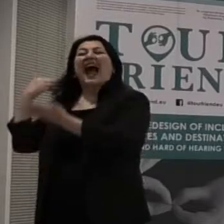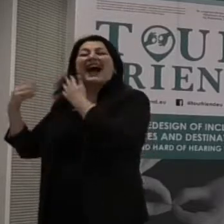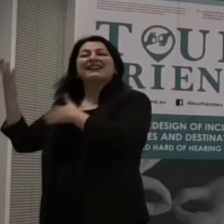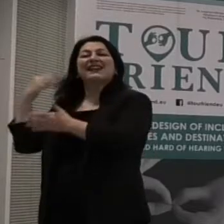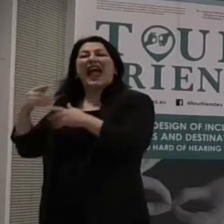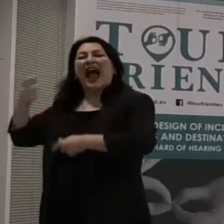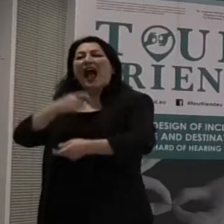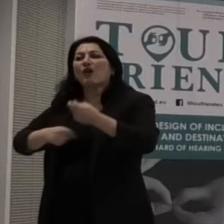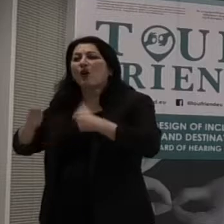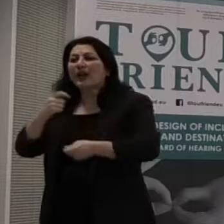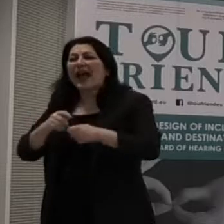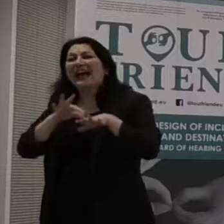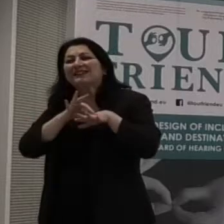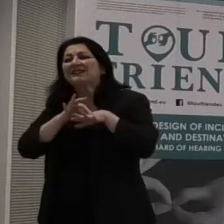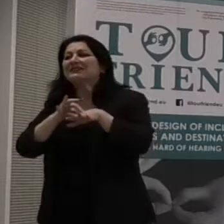Πολλοί τότε,